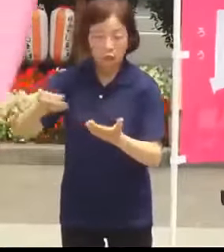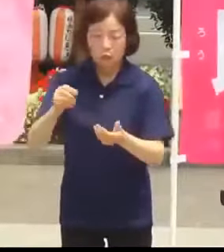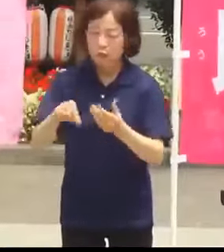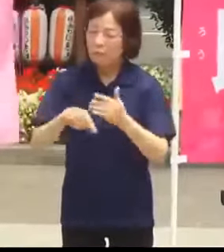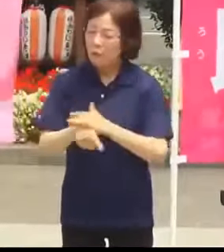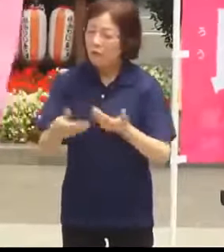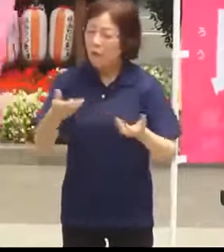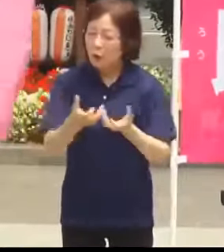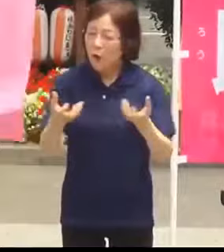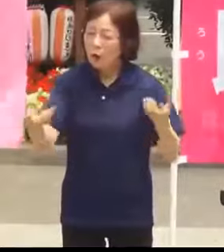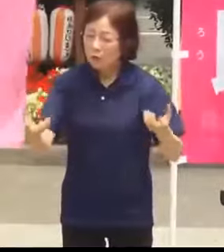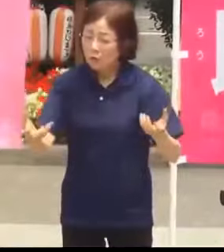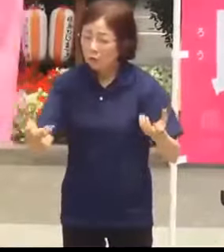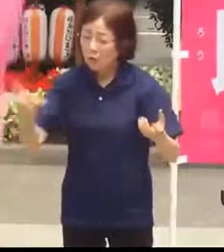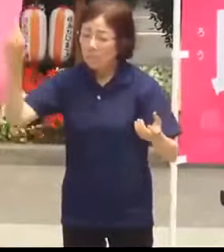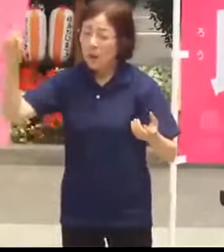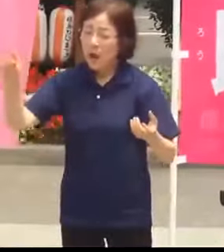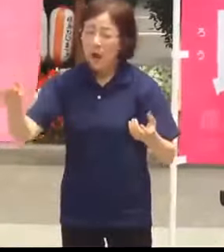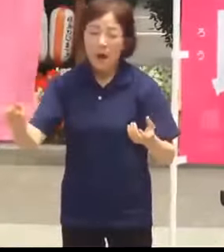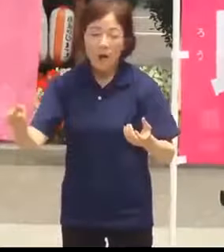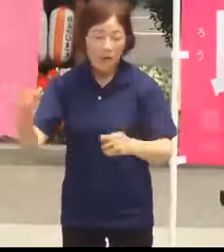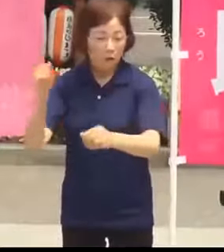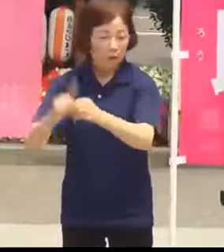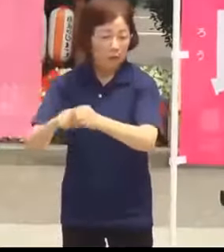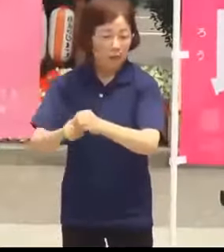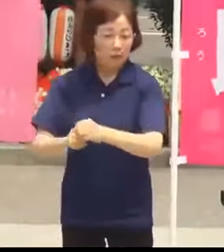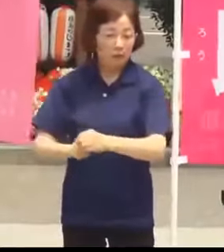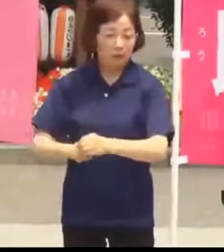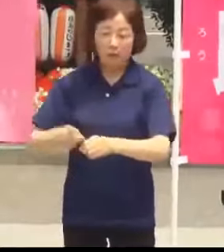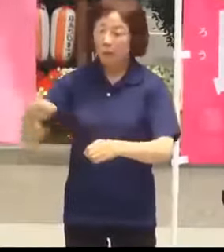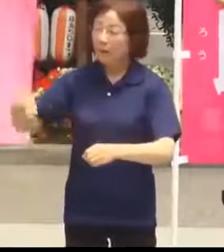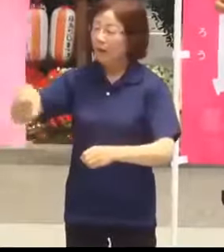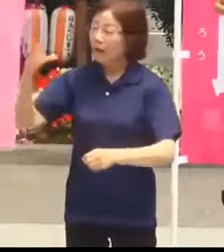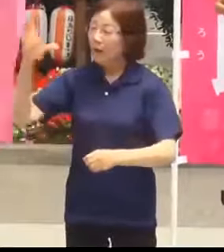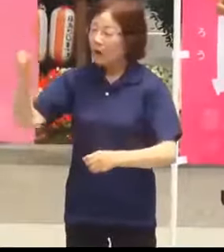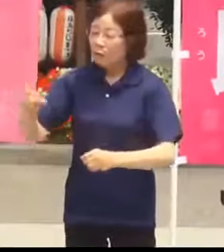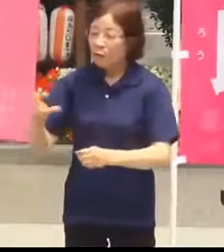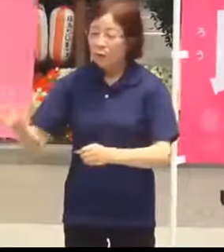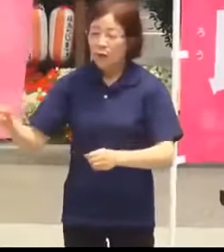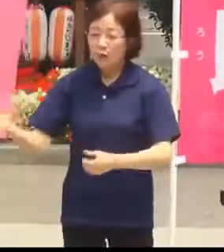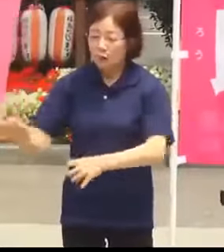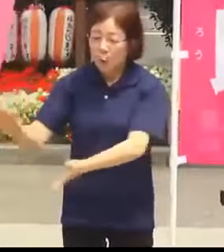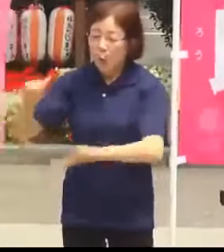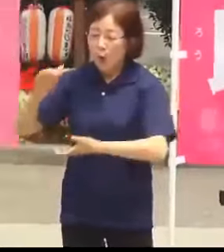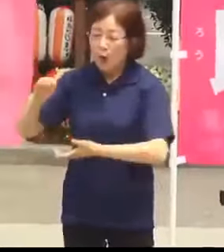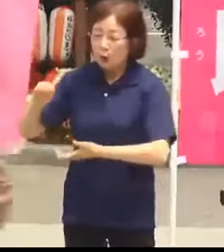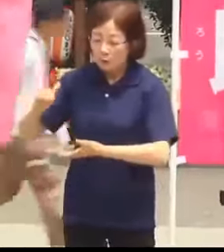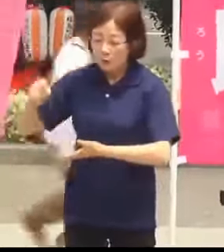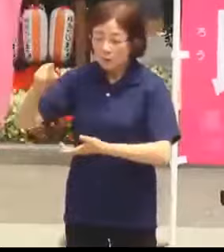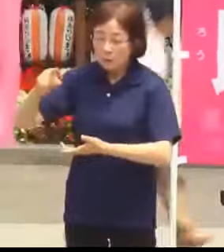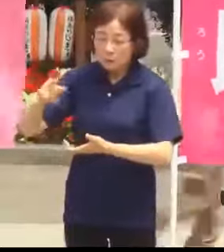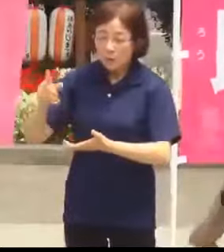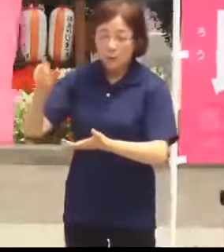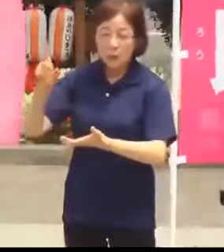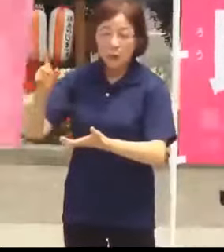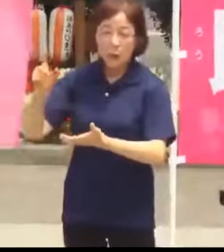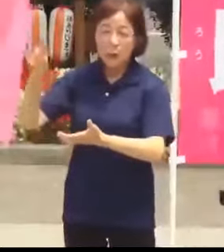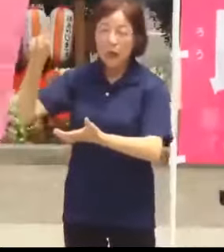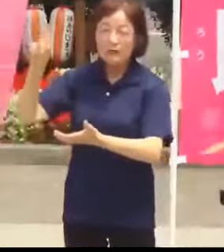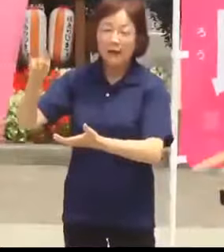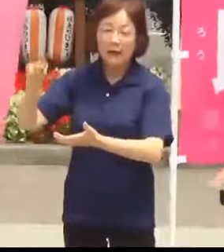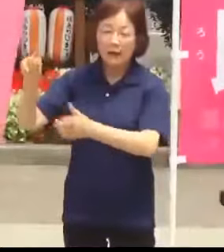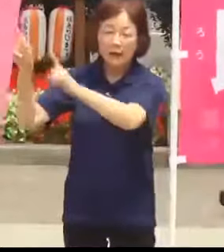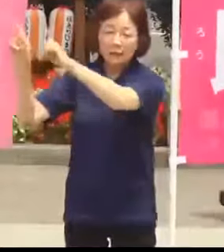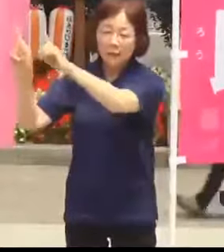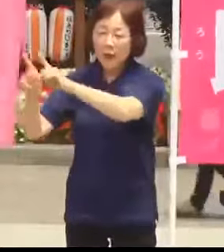パーセンテージ低く抑えるためですドールで100億儲けてる人たちはその分離した課税によって負担率どんどん